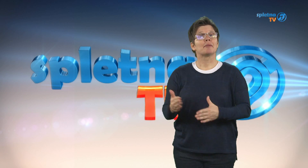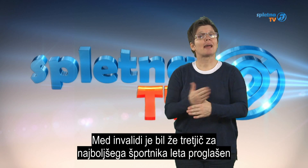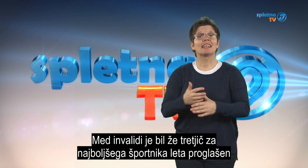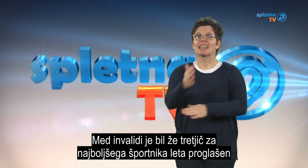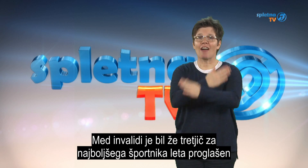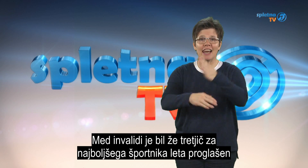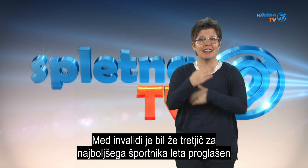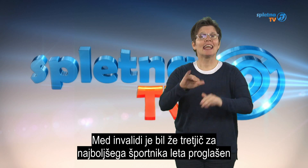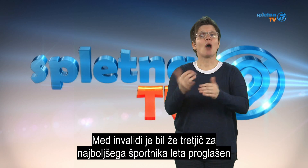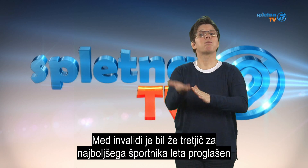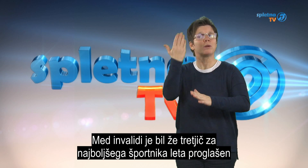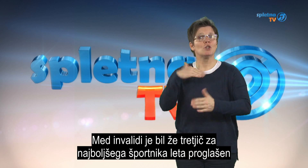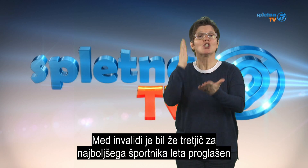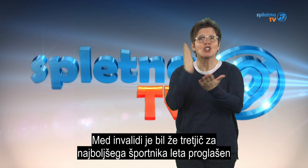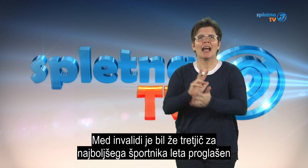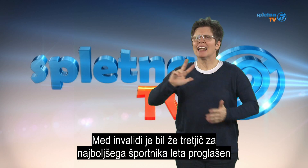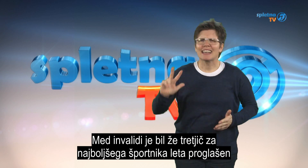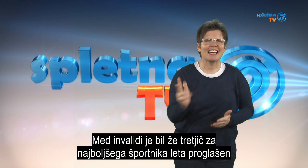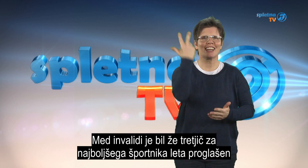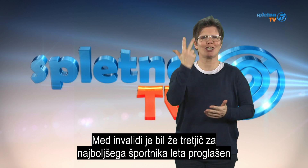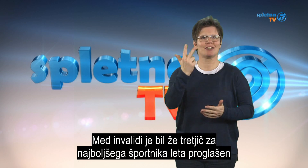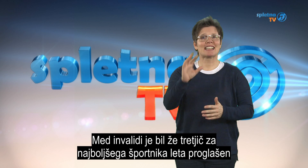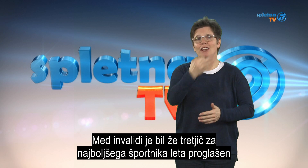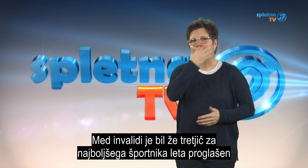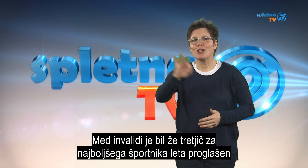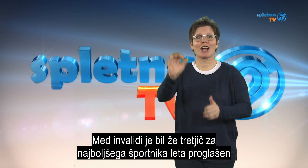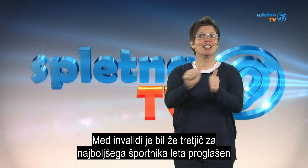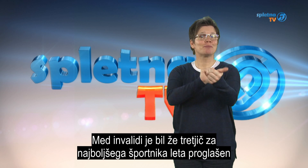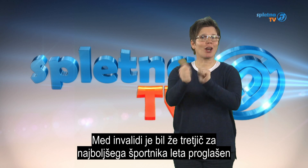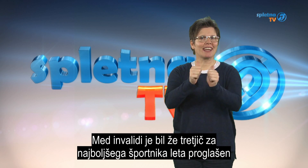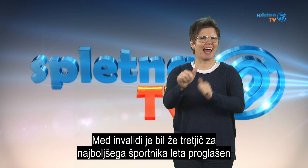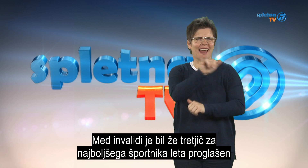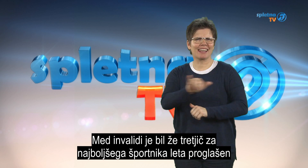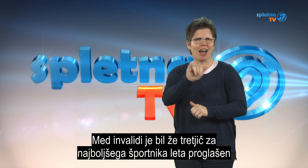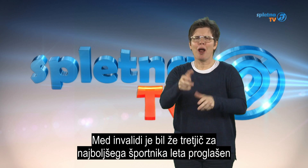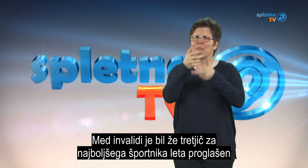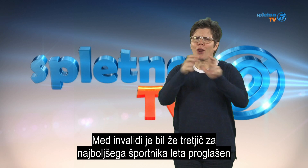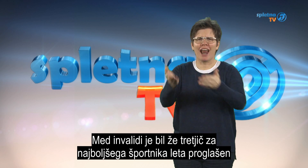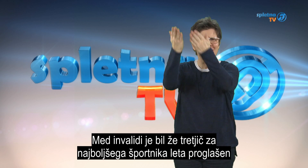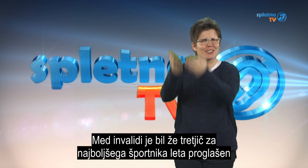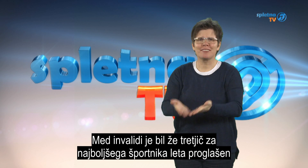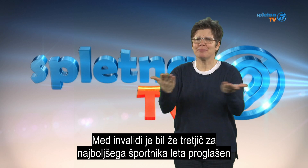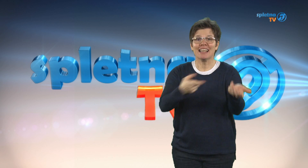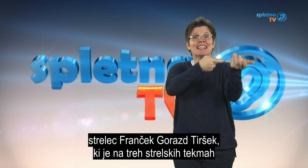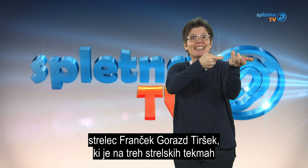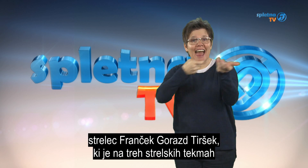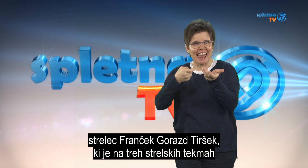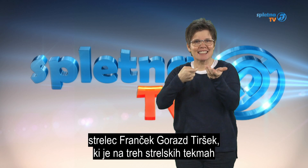Med invalidi je bil že tretjič za najboljšega športnika leta proglašen strelec Franček Gorazd Tiršek, ki je na